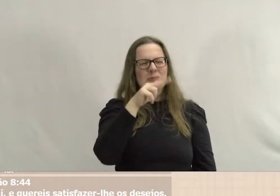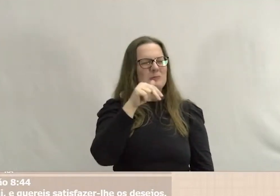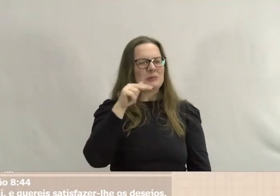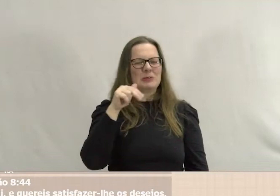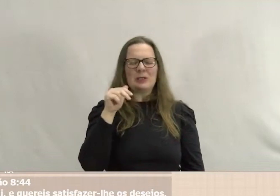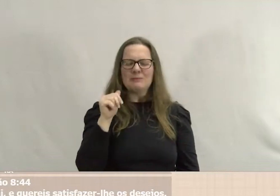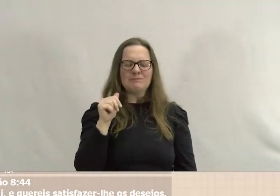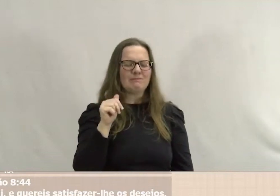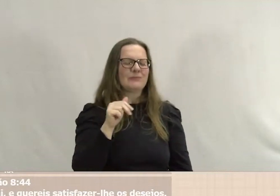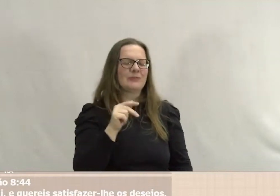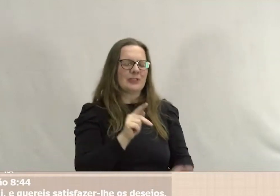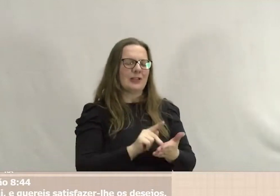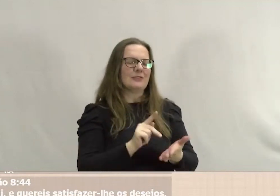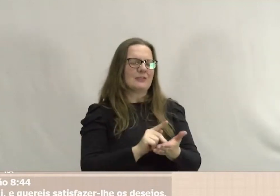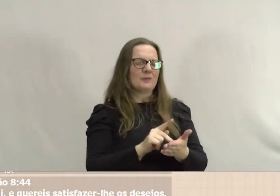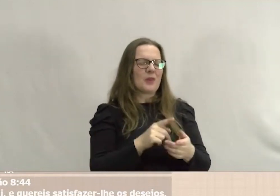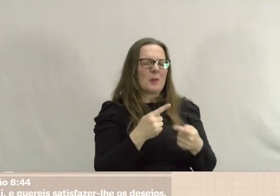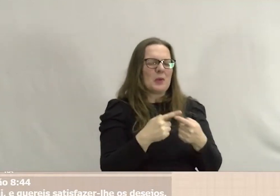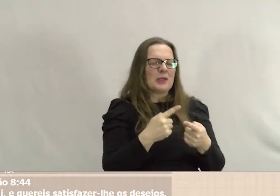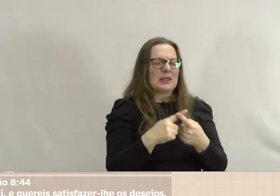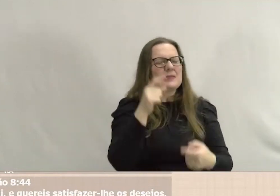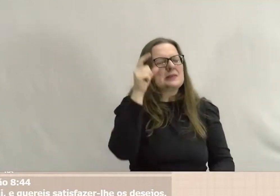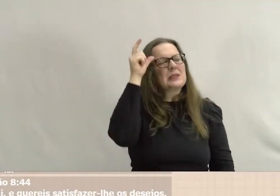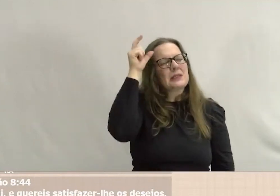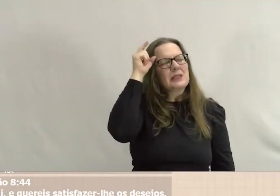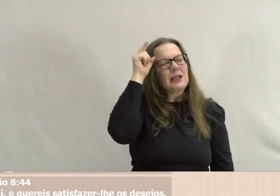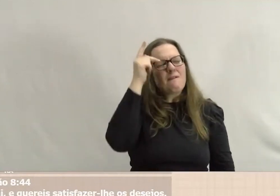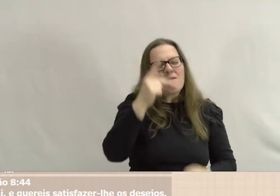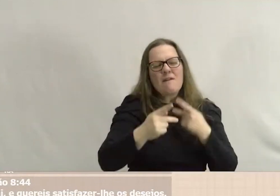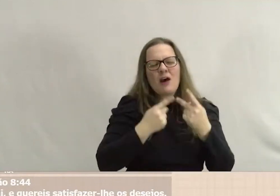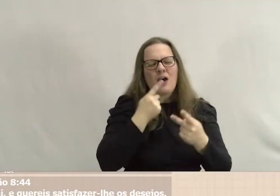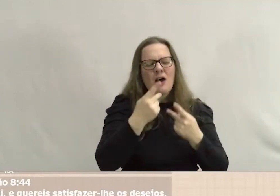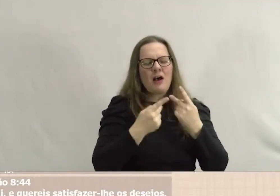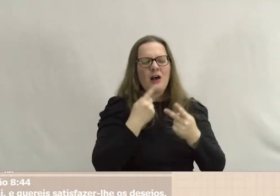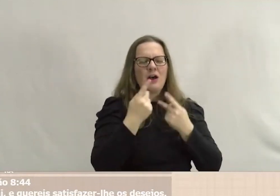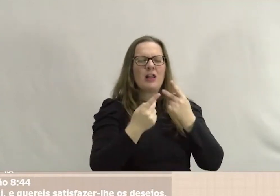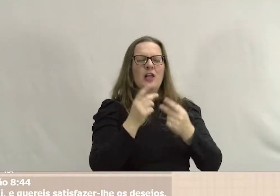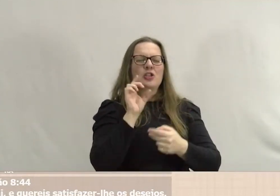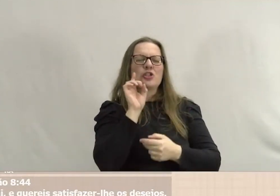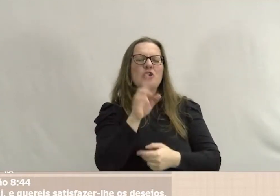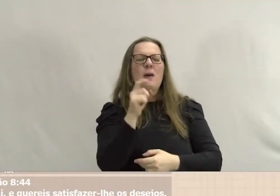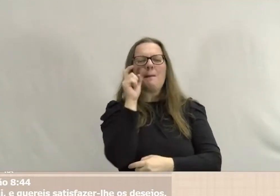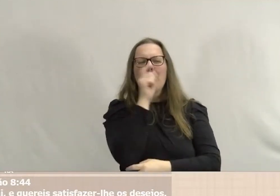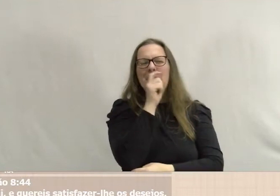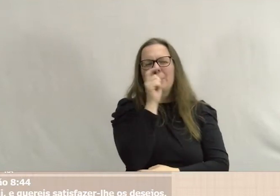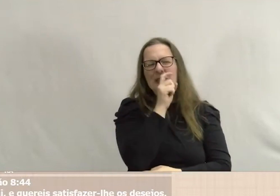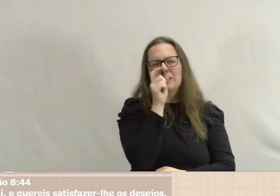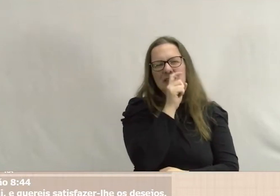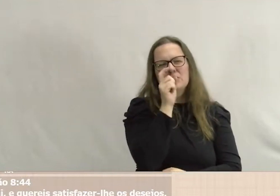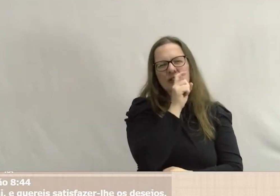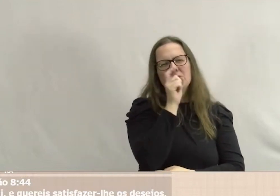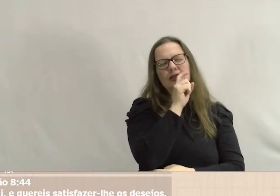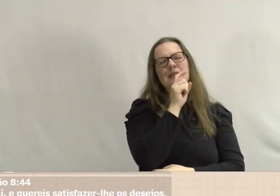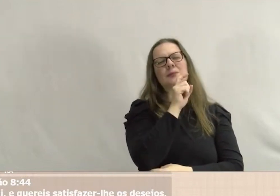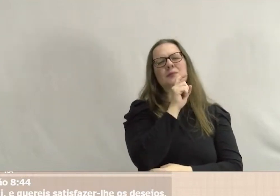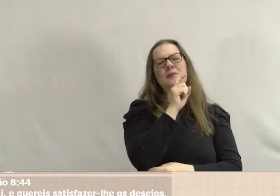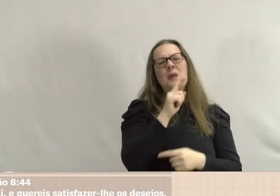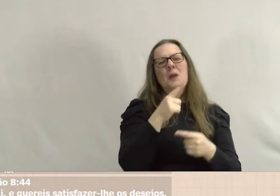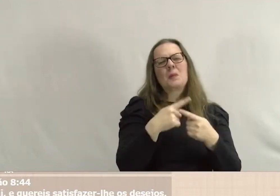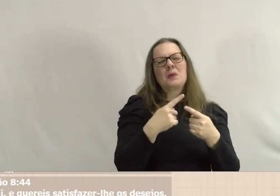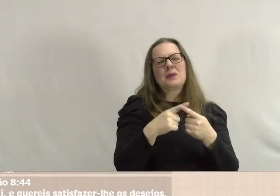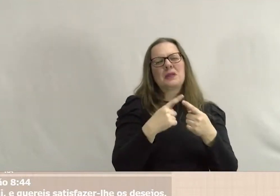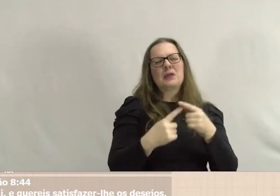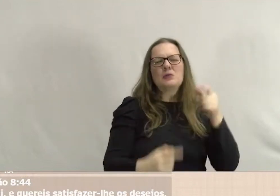ele profere mentira, fala do que lhe é próprio, porque é mentiroso e pai da